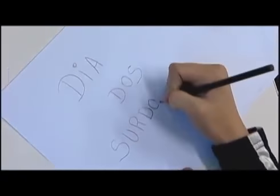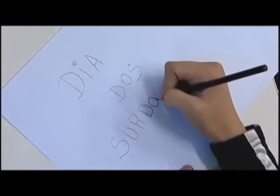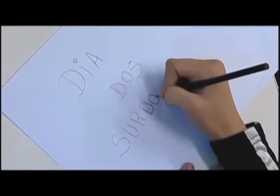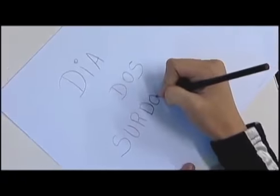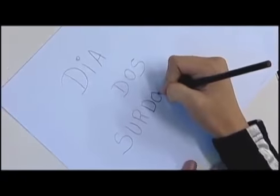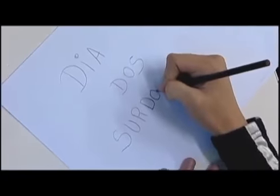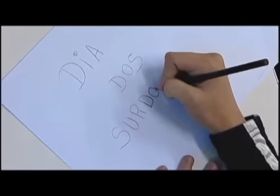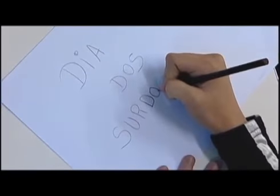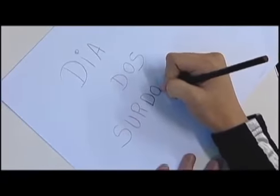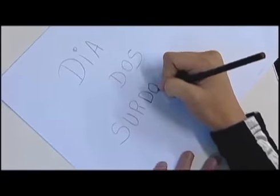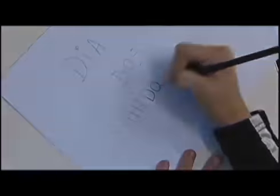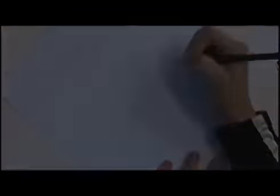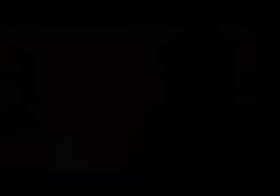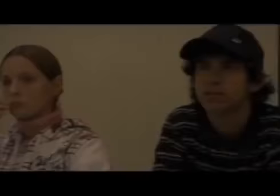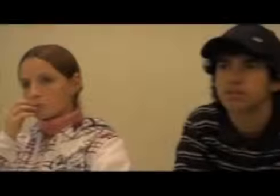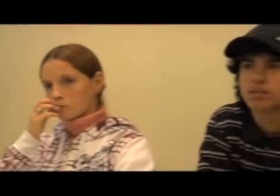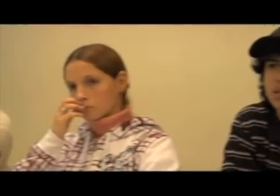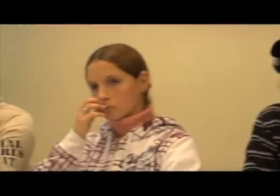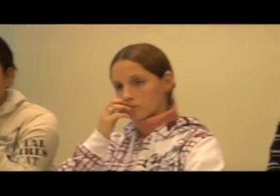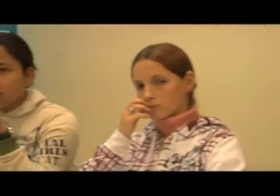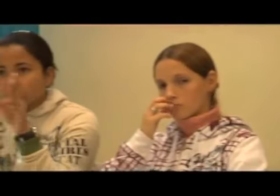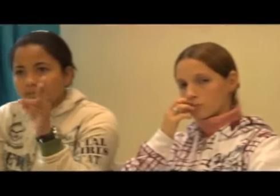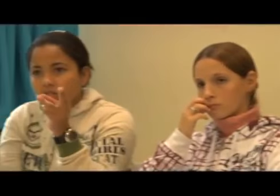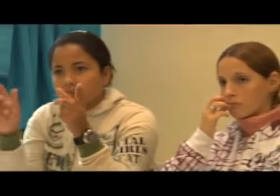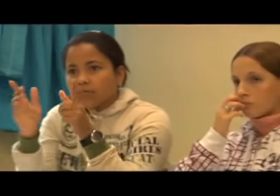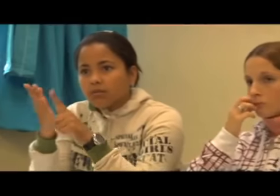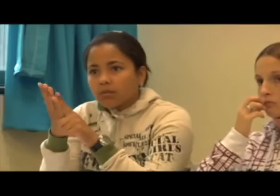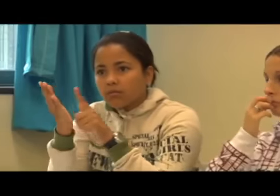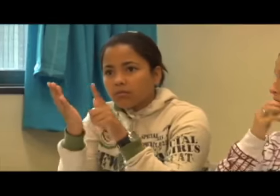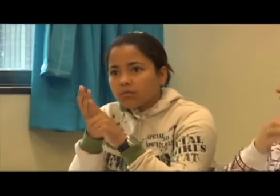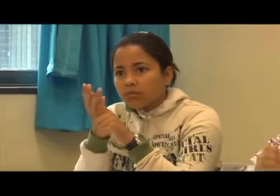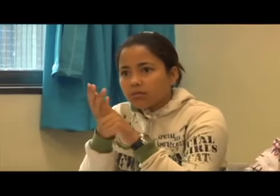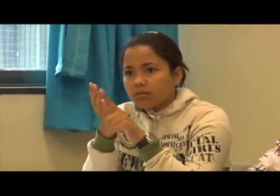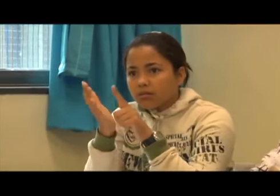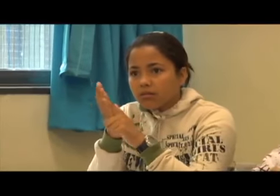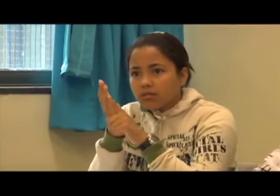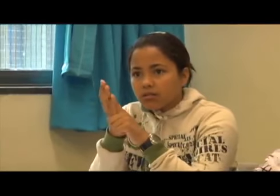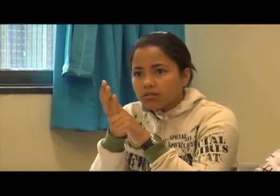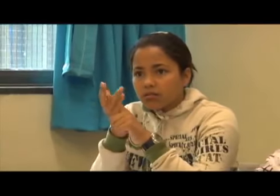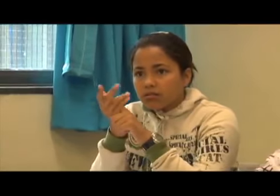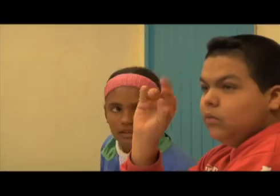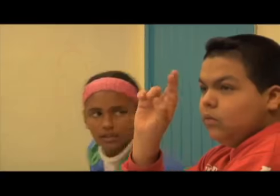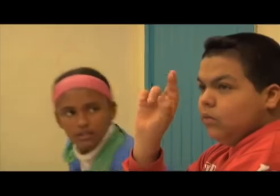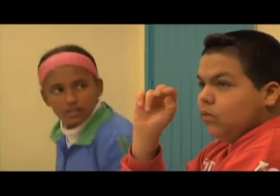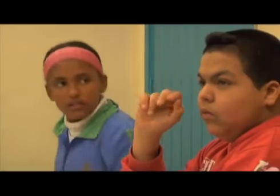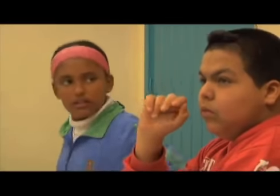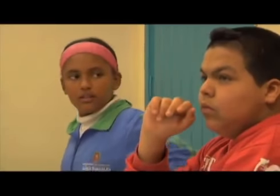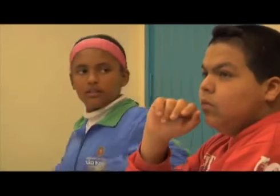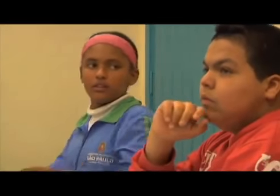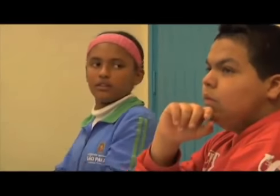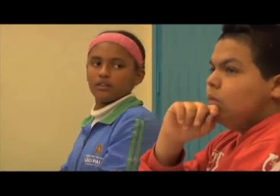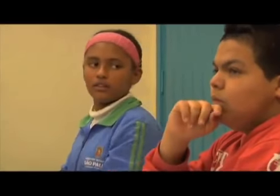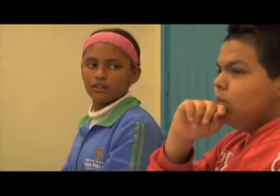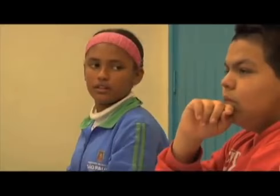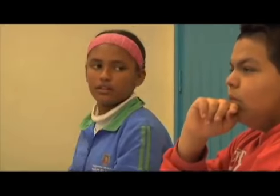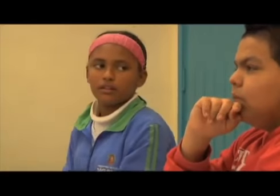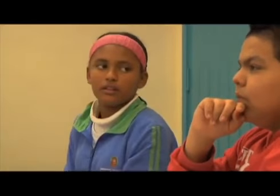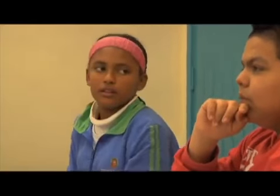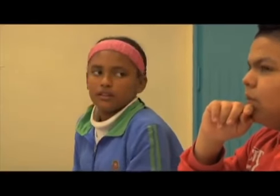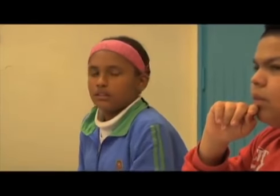Uma das grandes dificuldades dos alunos surdos é que não existe uma escrita formal da Libras. Para escrever, eles pensam em